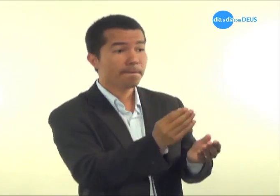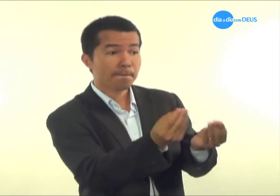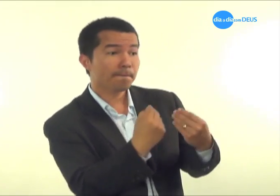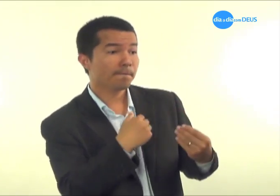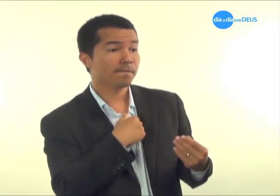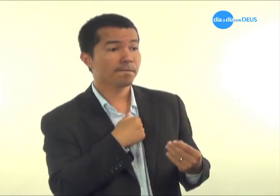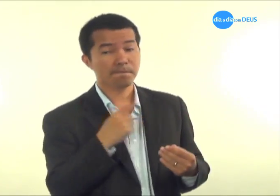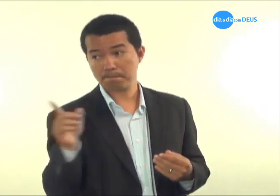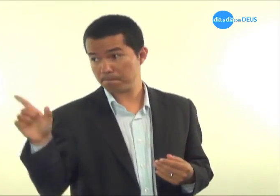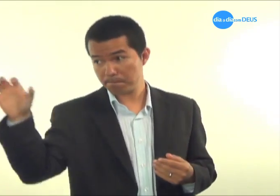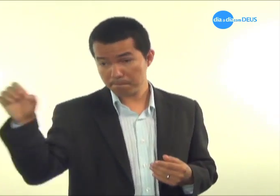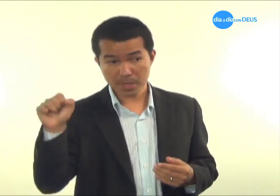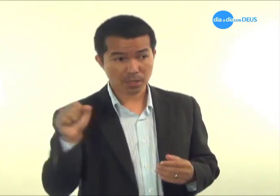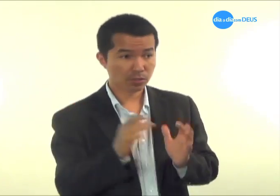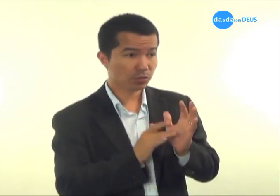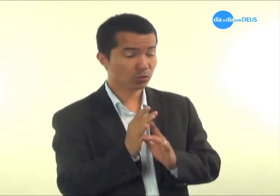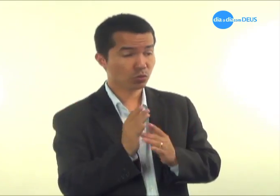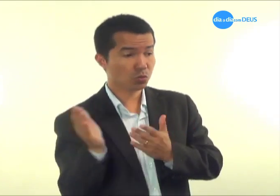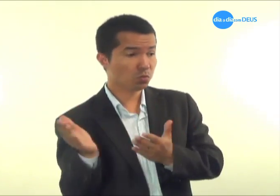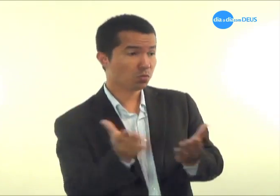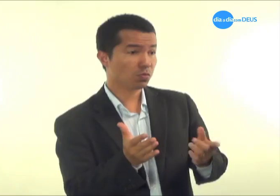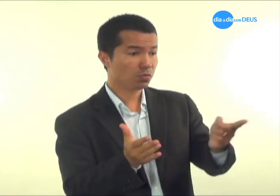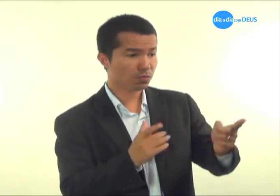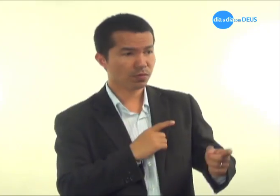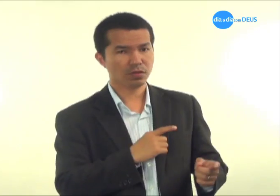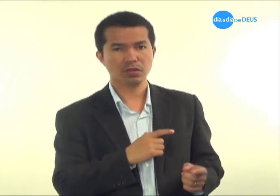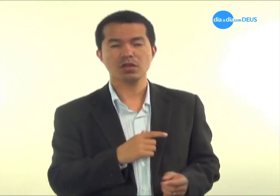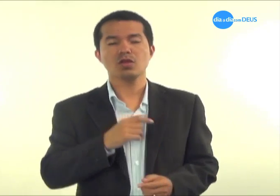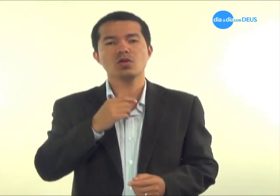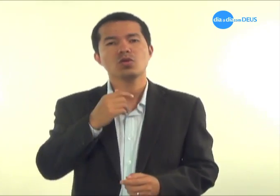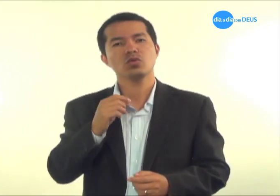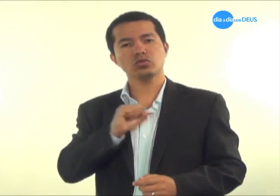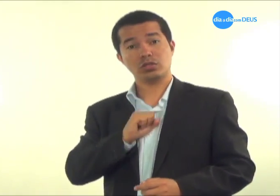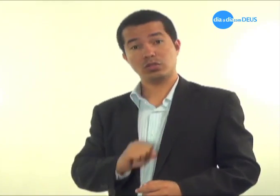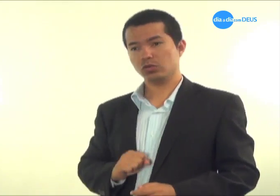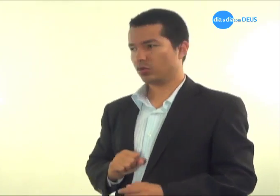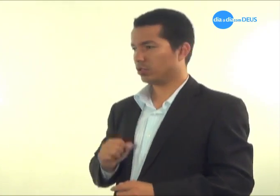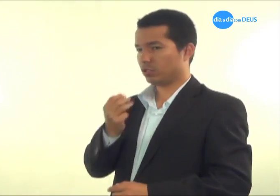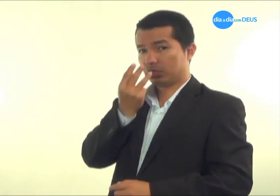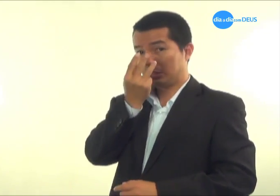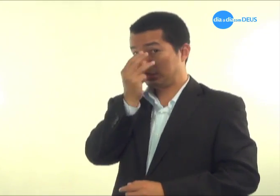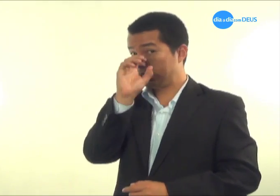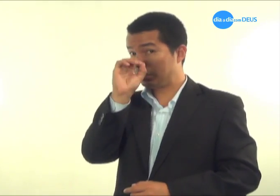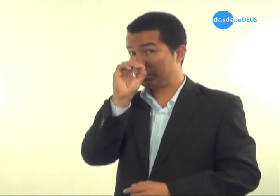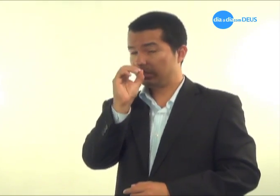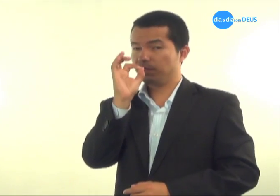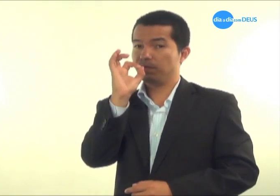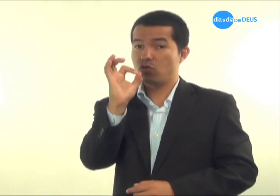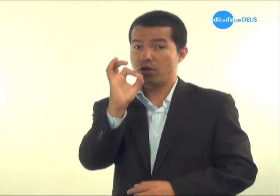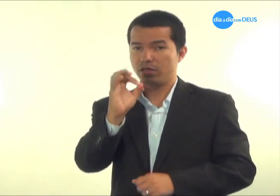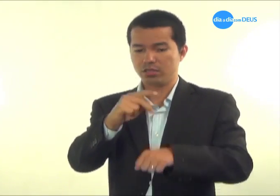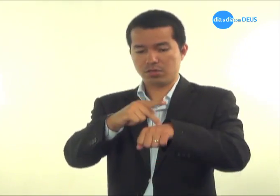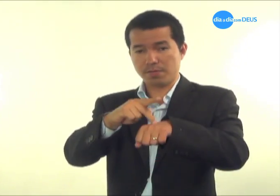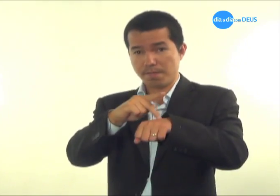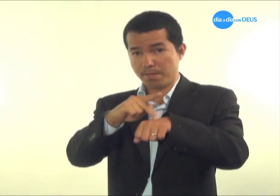dar? E eu vou-lo entregarei. E eles lhe pesaram 30 moedas de prata. E desde